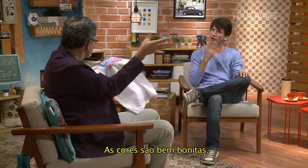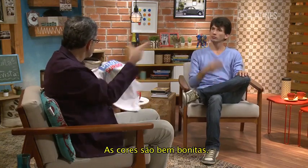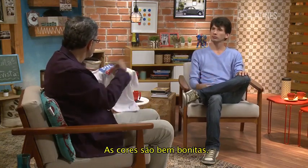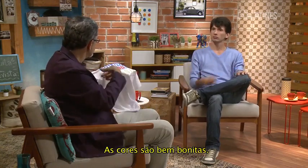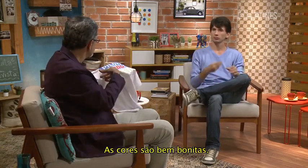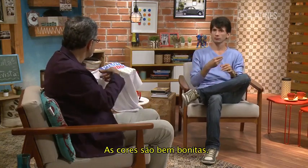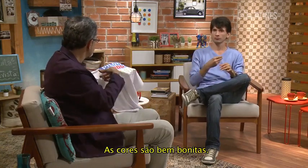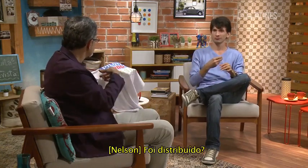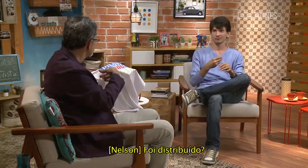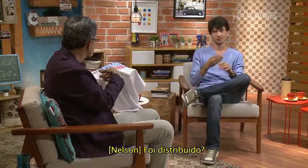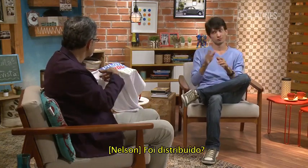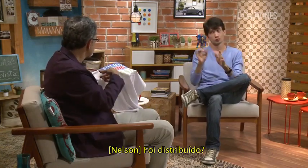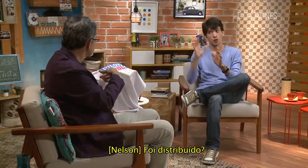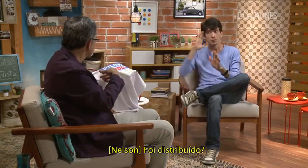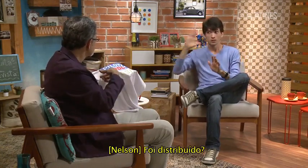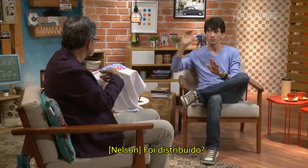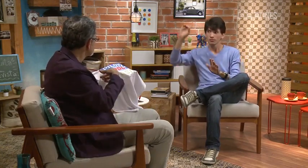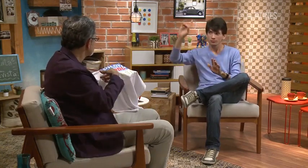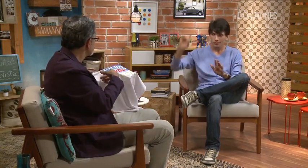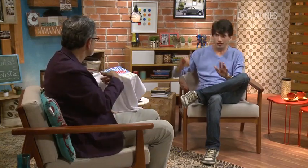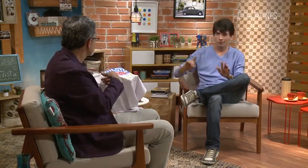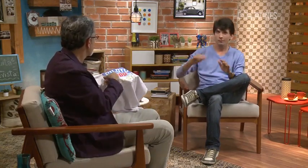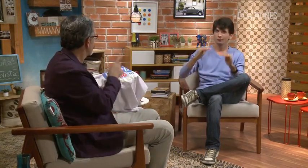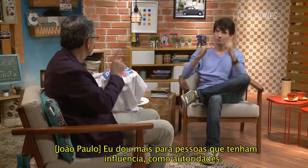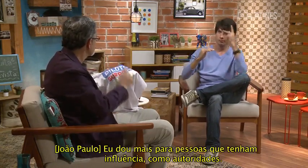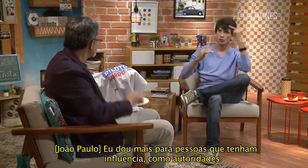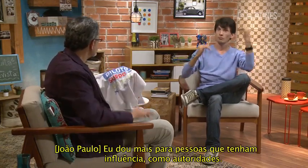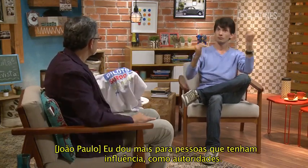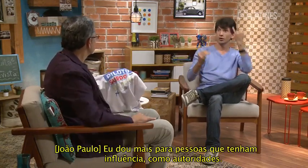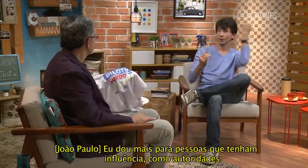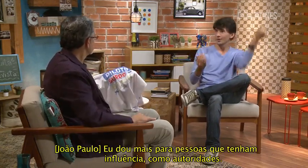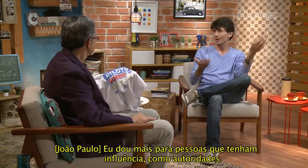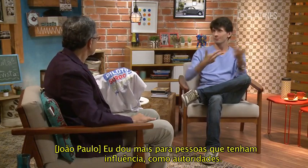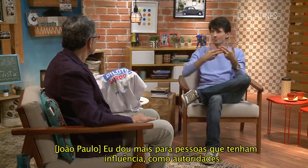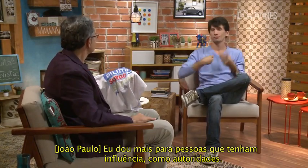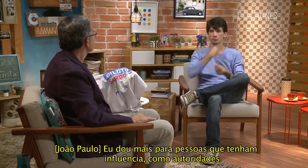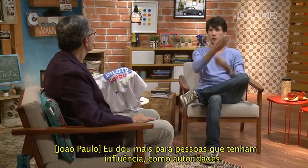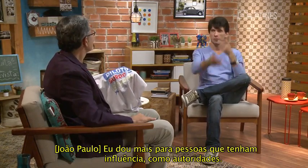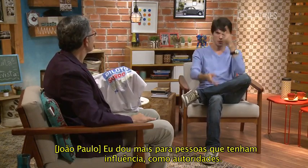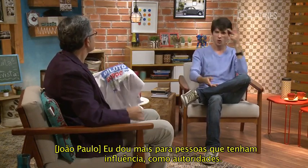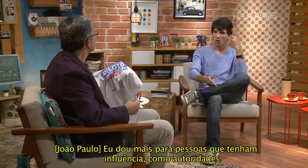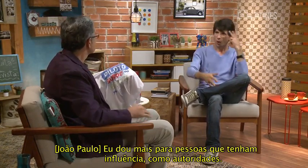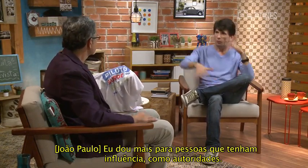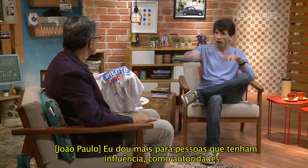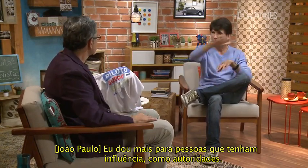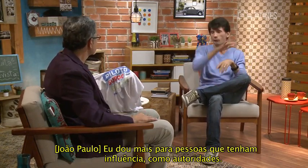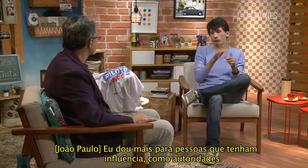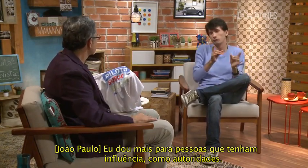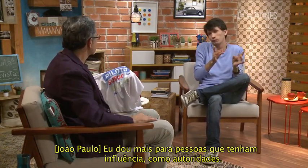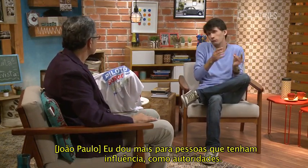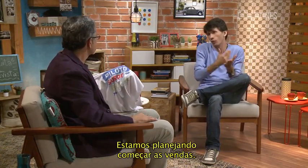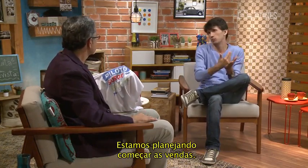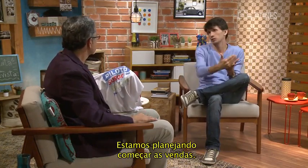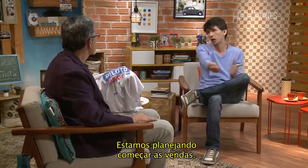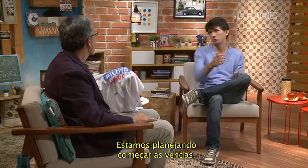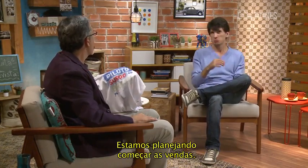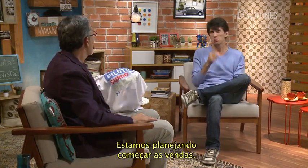bem bonitas distribuídos e eu dou mais para pessoas que têm uma influência como autoridade e estamos planejando